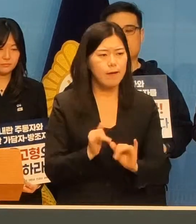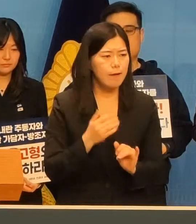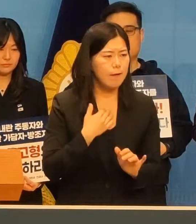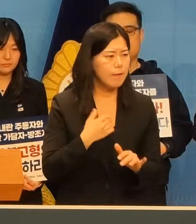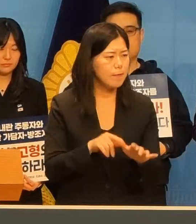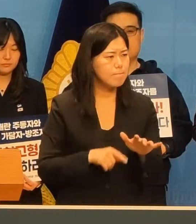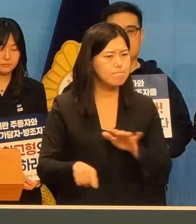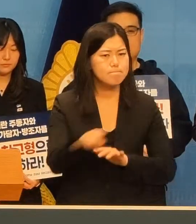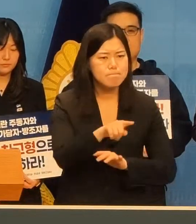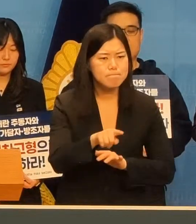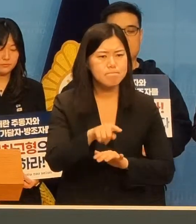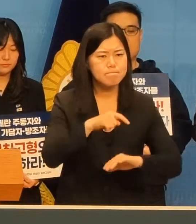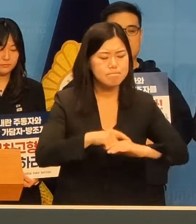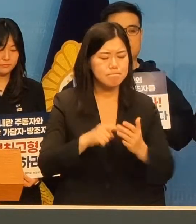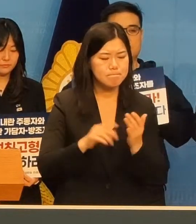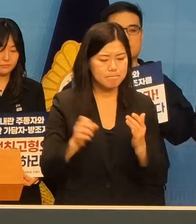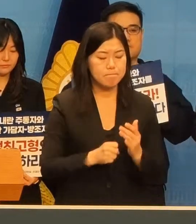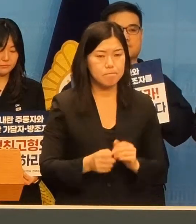한다는 마음 하나로